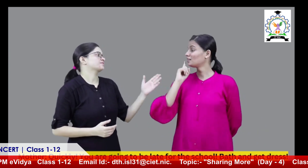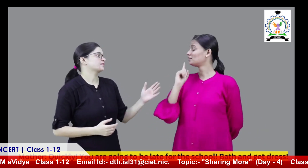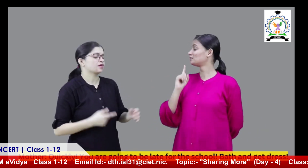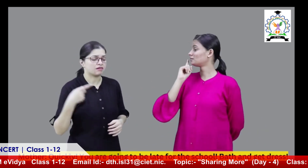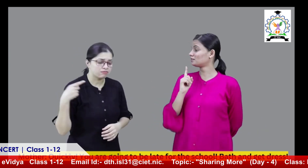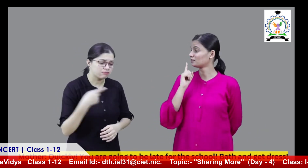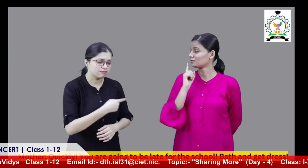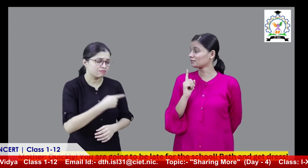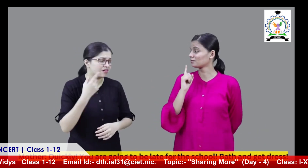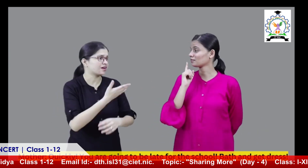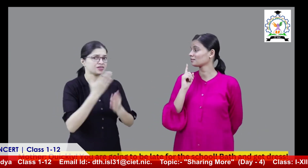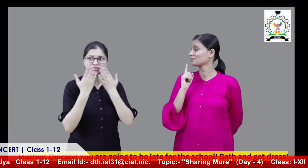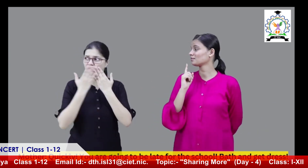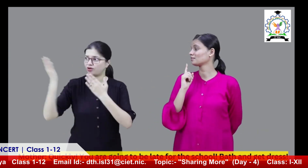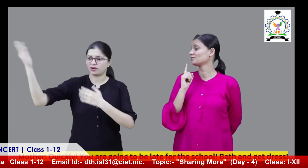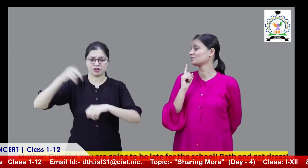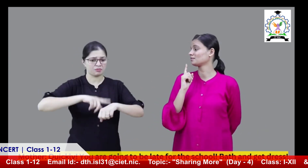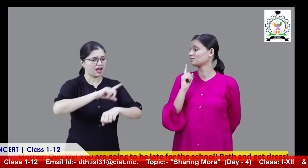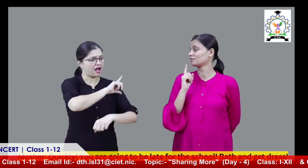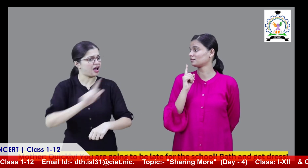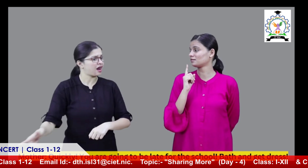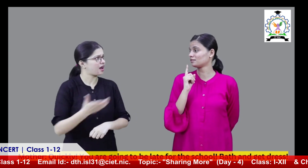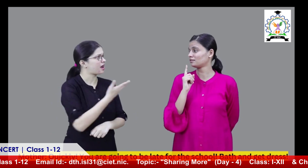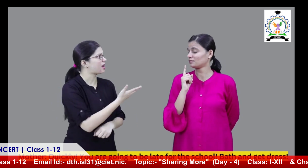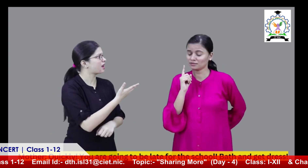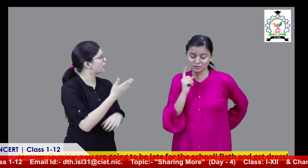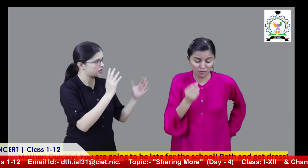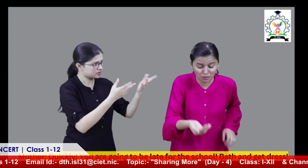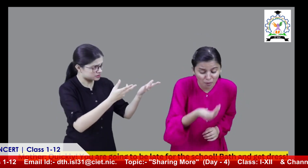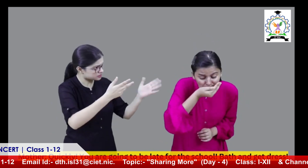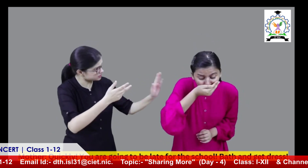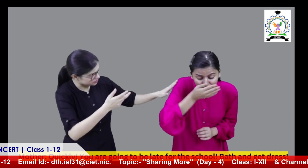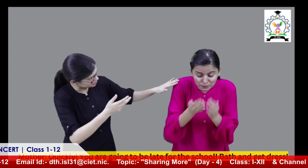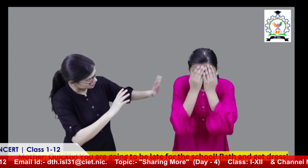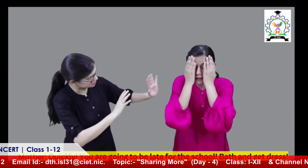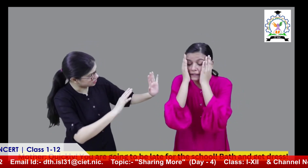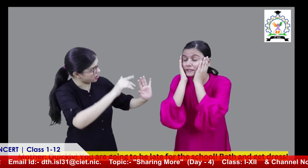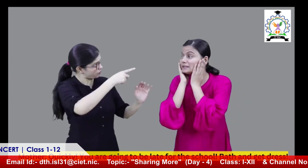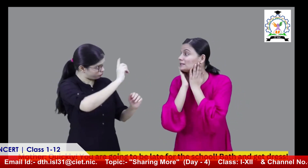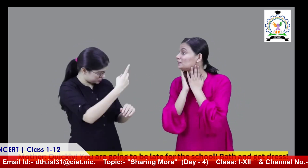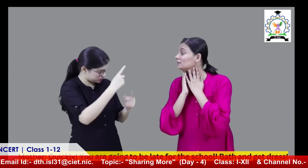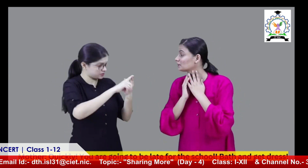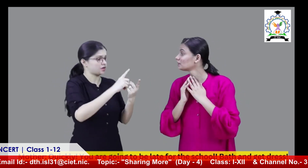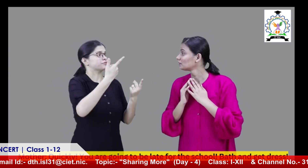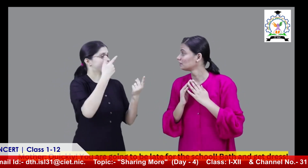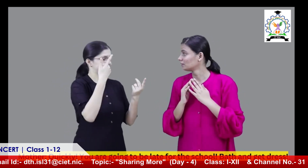अरे बेटा, क्या धीरे धीरे ब्रश कर रही है? स्कूल के लिए लेट हो जाओगी। जल्दी करो, जल्दी जल्दी फटाफट।